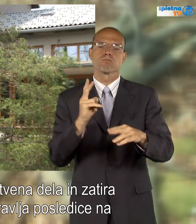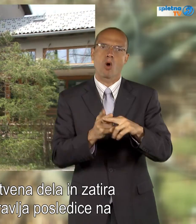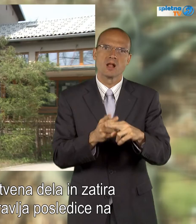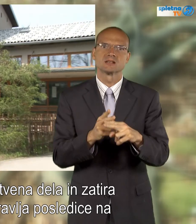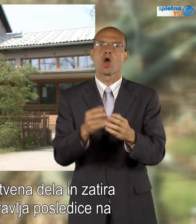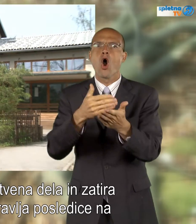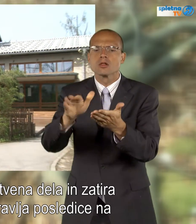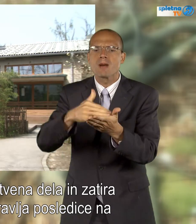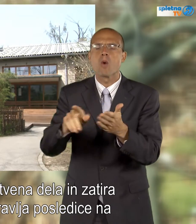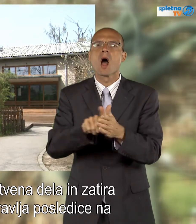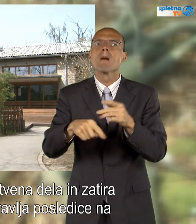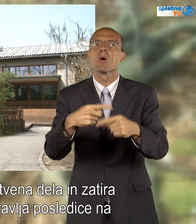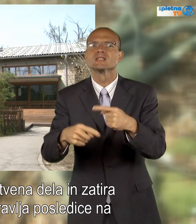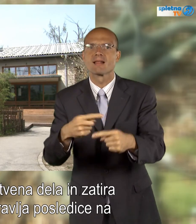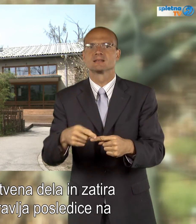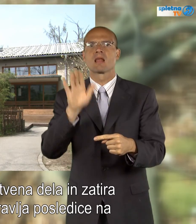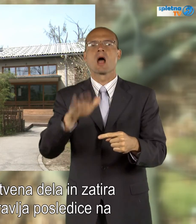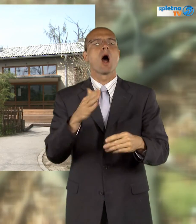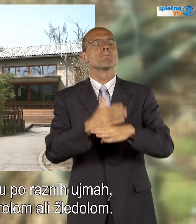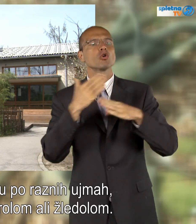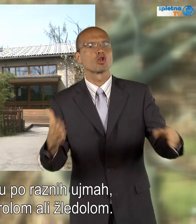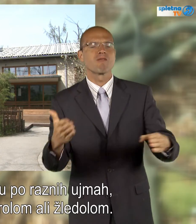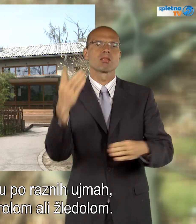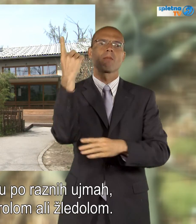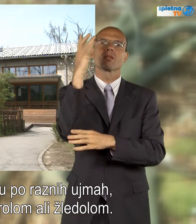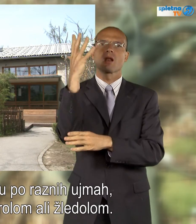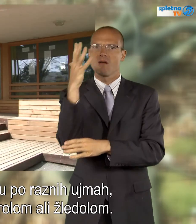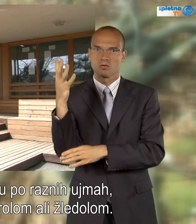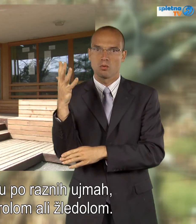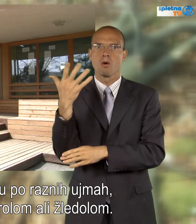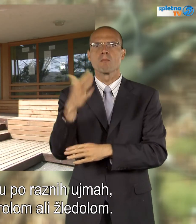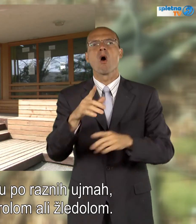so snegolom, vetrolom ali žledolom.